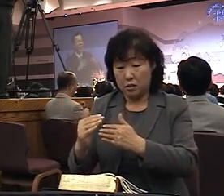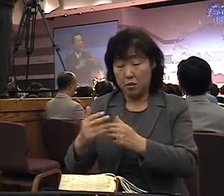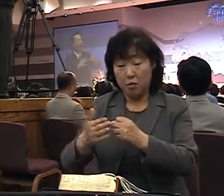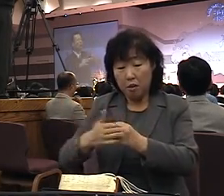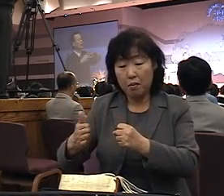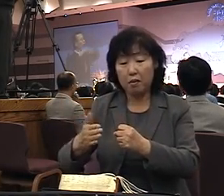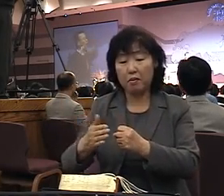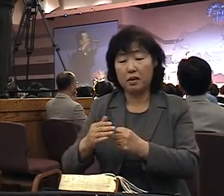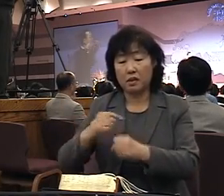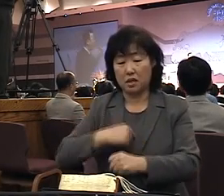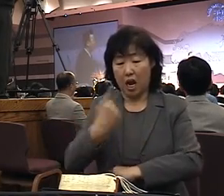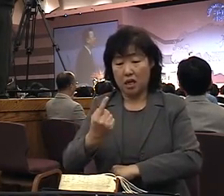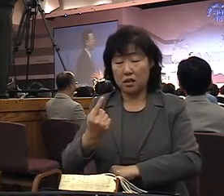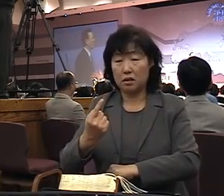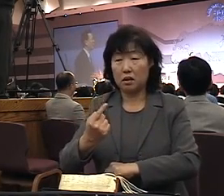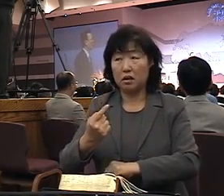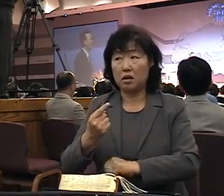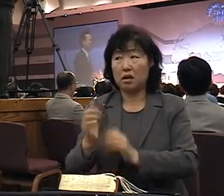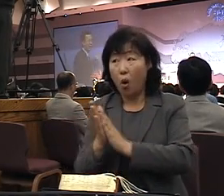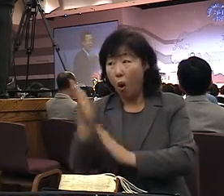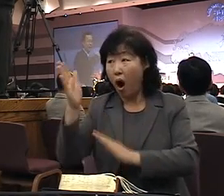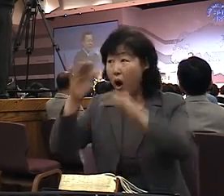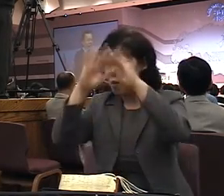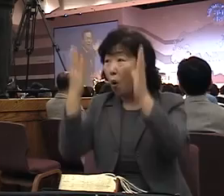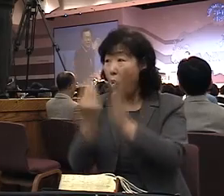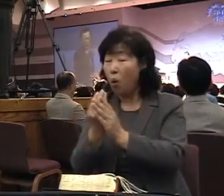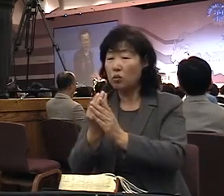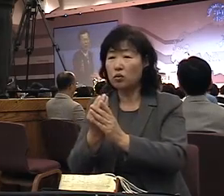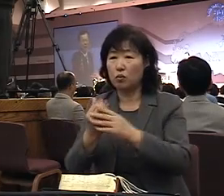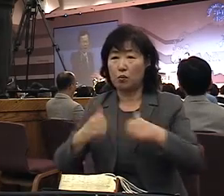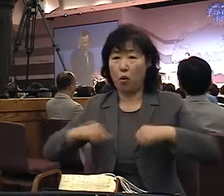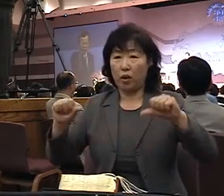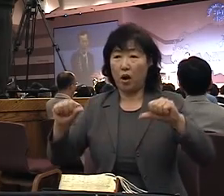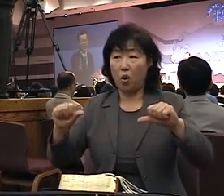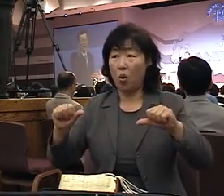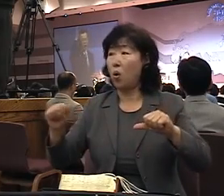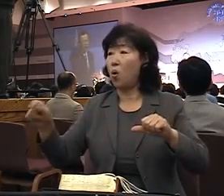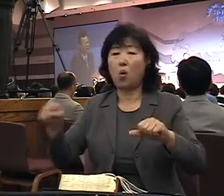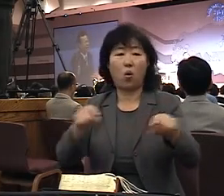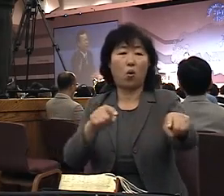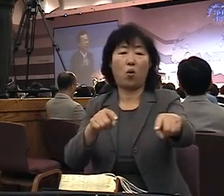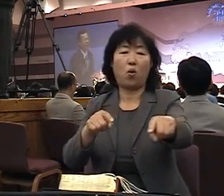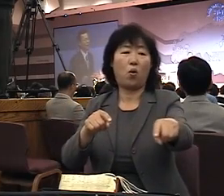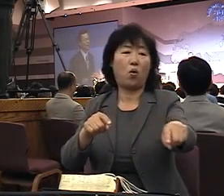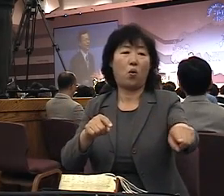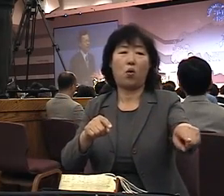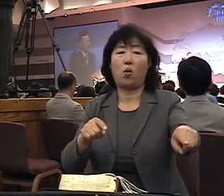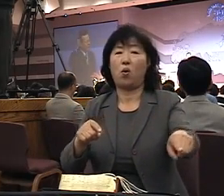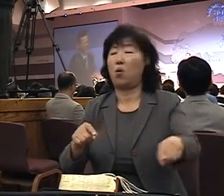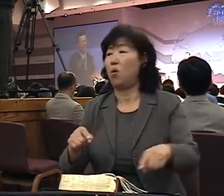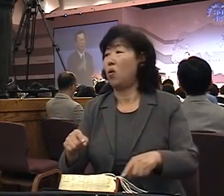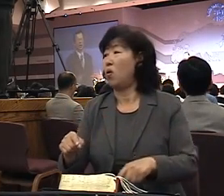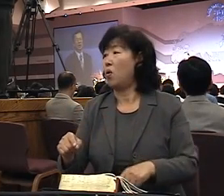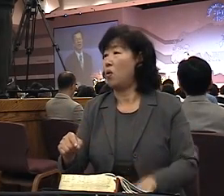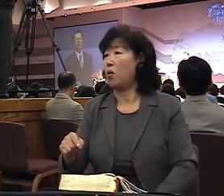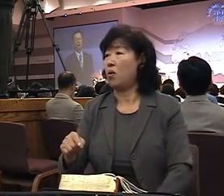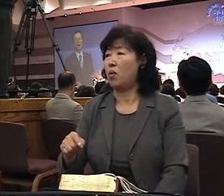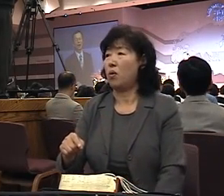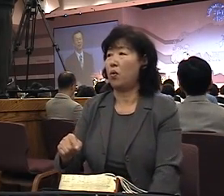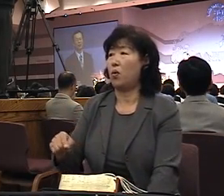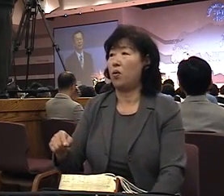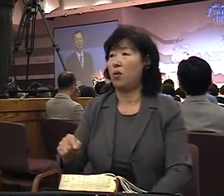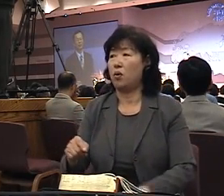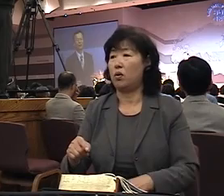말미암아 자신의 모든 영화를 포기하고 자신이 다른 자리에 들어가 그 자리에서 그 사람을 살리기 위하여 그 이름을